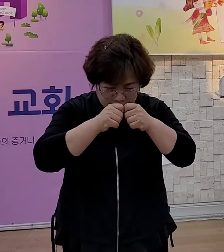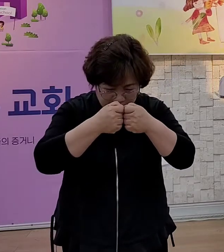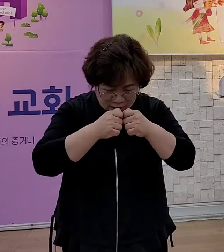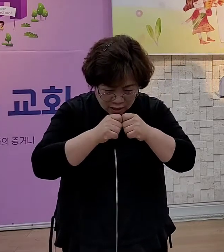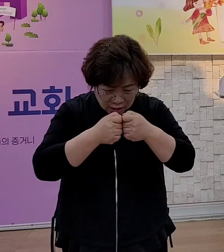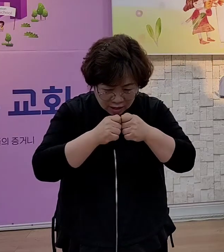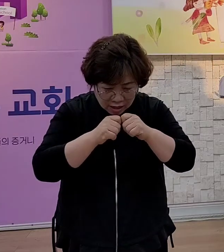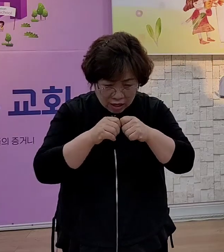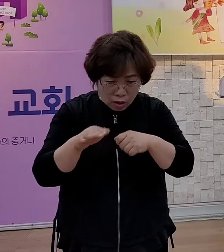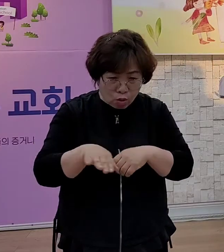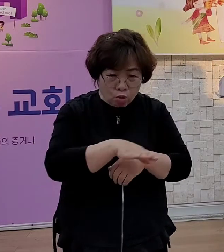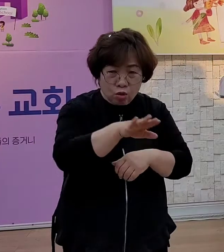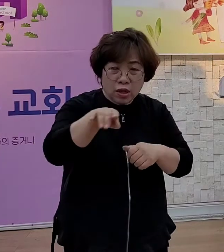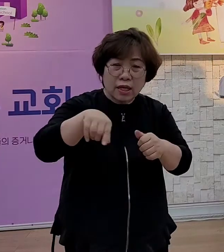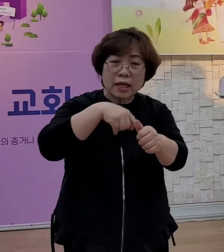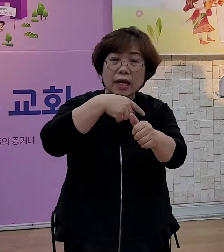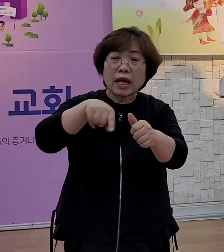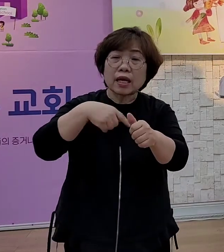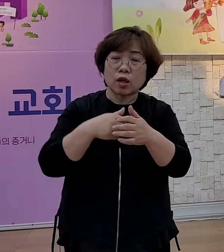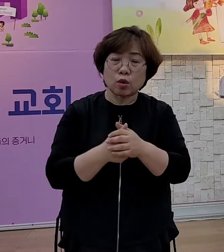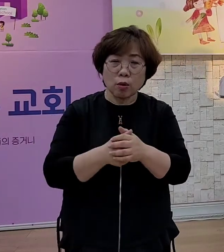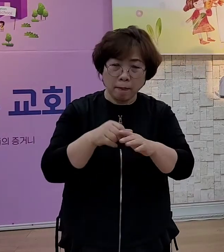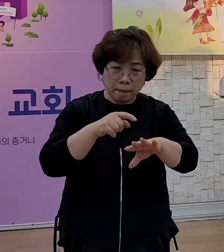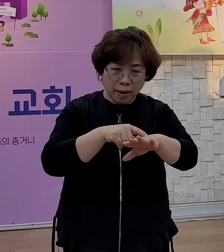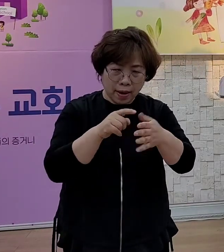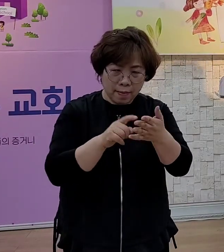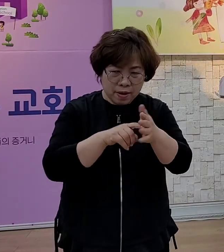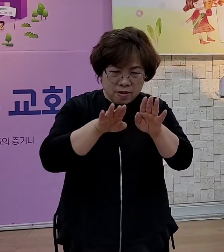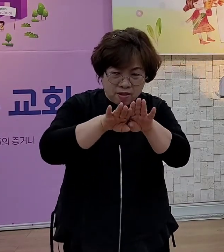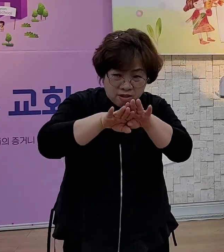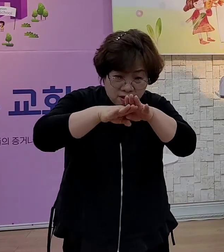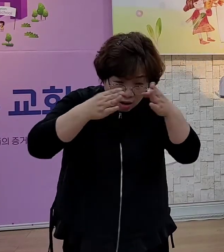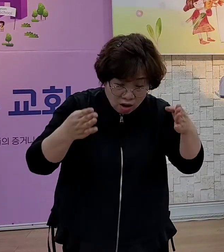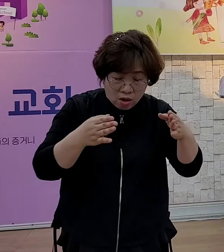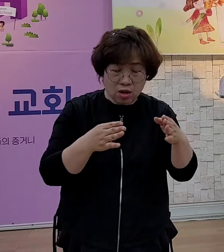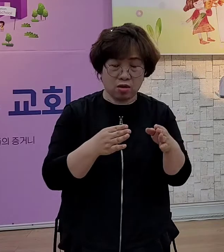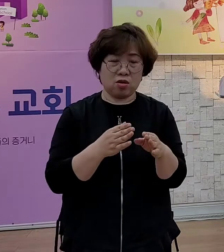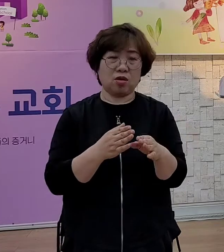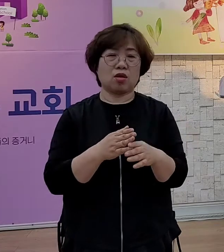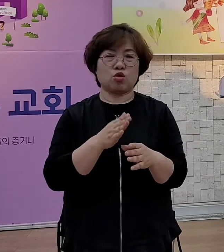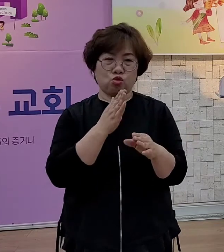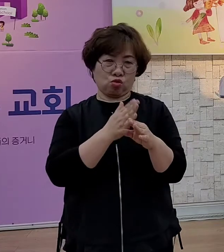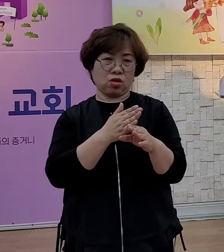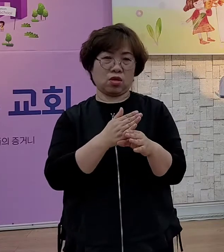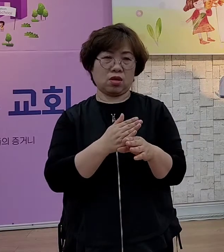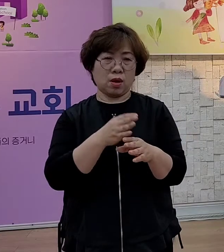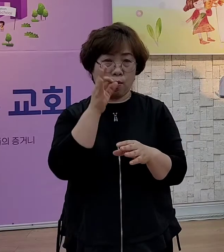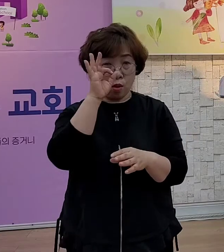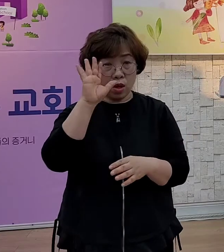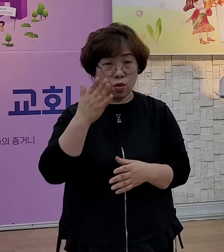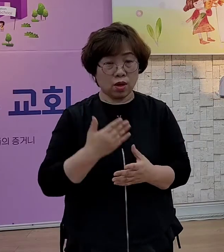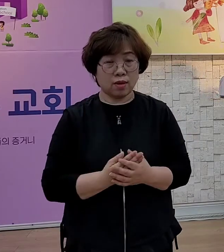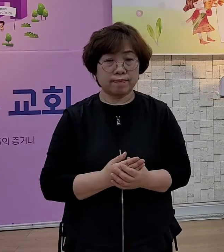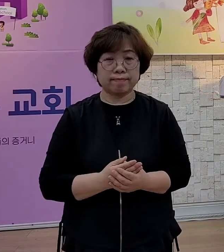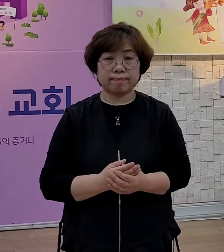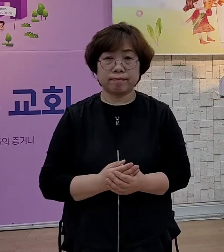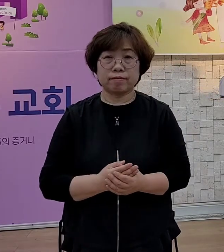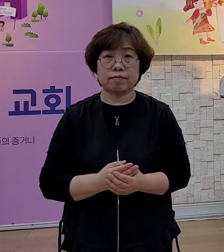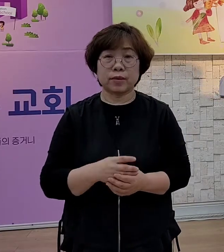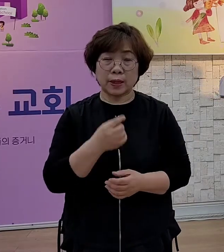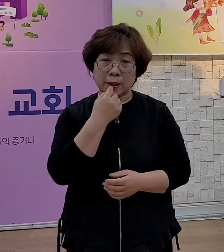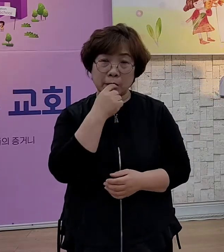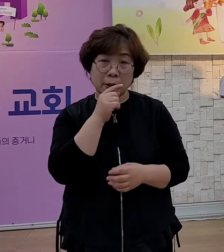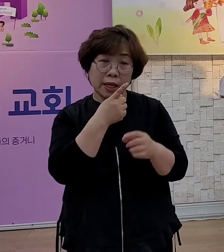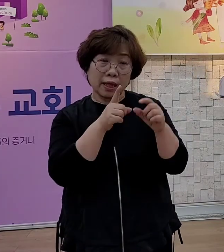구체적으로 우리를 지도하고 우리의 마음을 깨뜨리고 있다라는 것을 보게 됩니다. 구체적으로 말하고 있는데 오늘 이 노란색으로